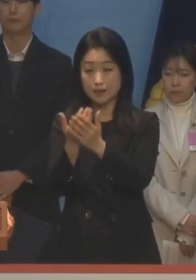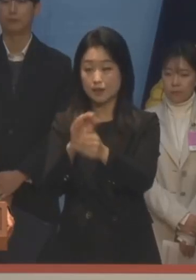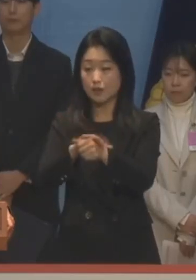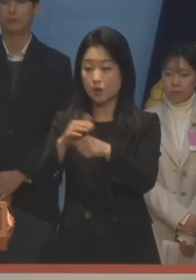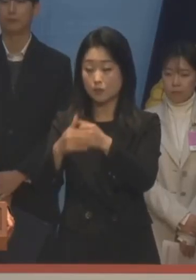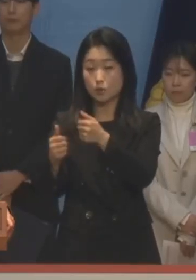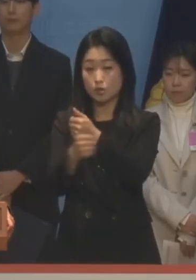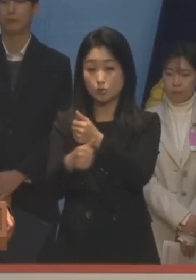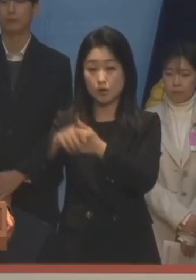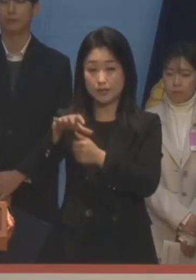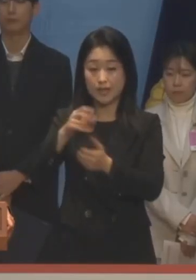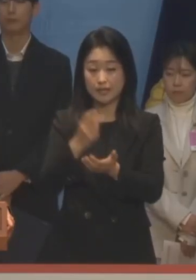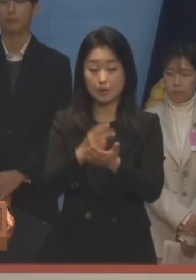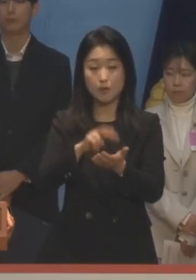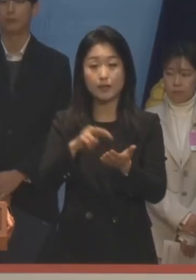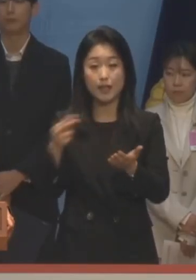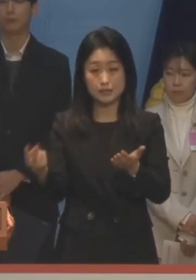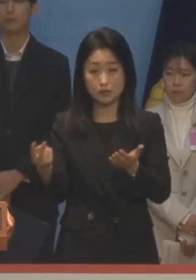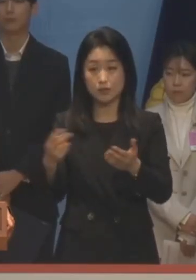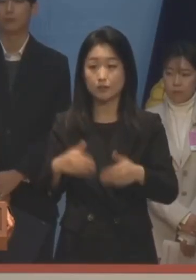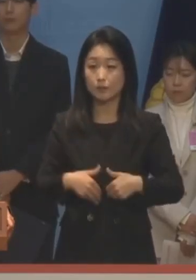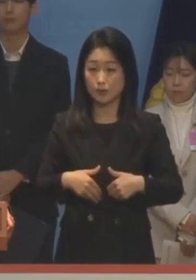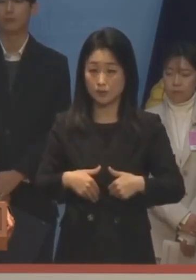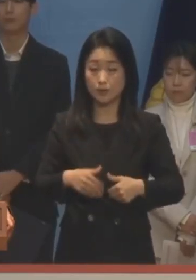국제개발협력위원회에 대한 개정,